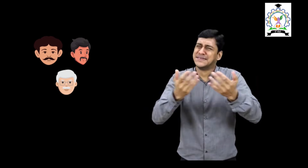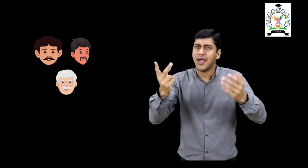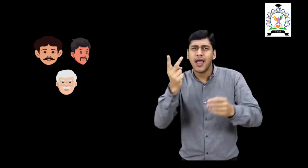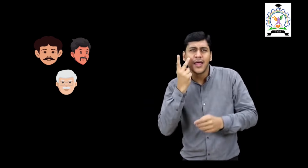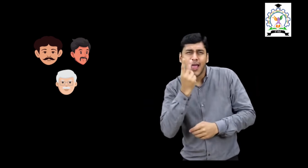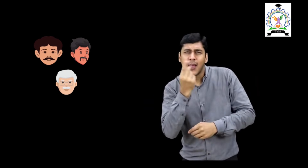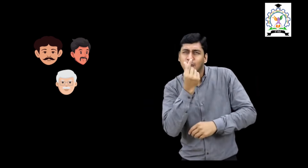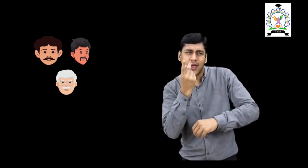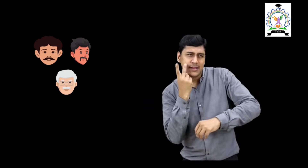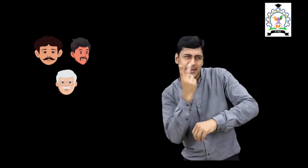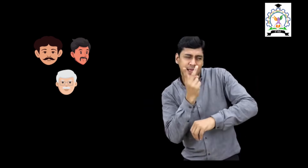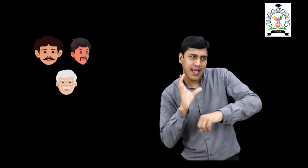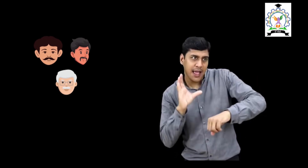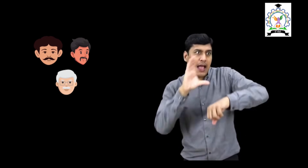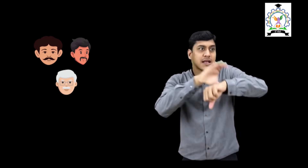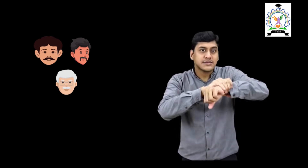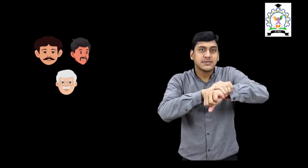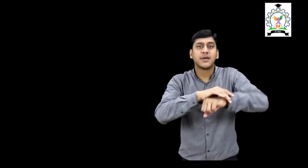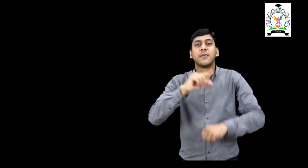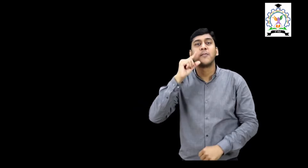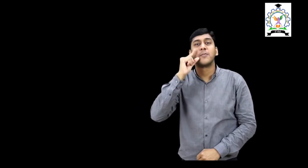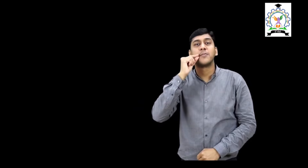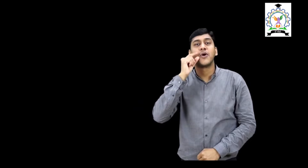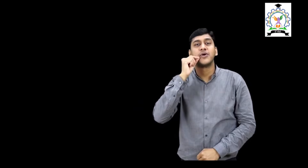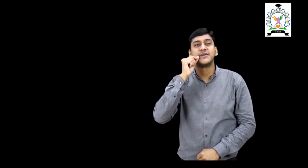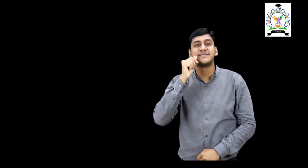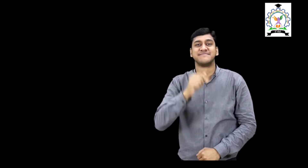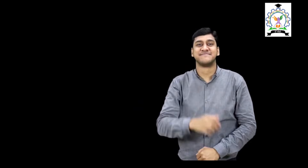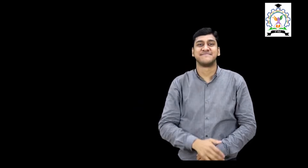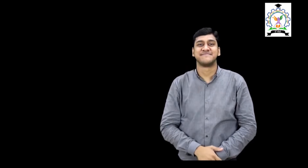को देखकर पहचानते हैं कि वह आदमी है।